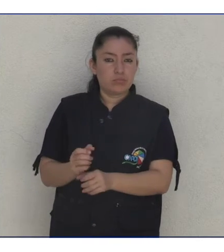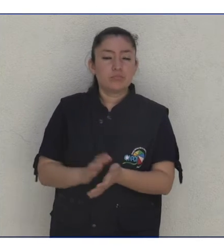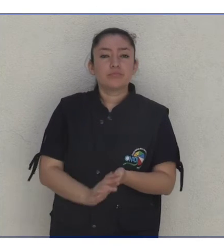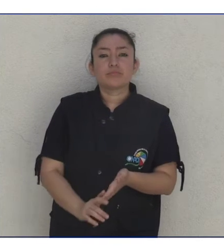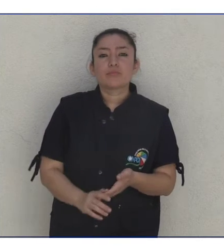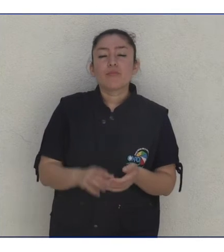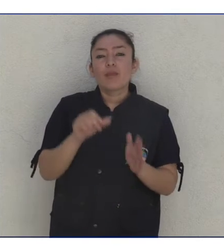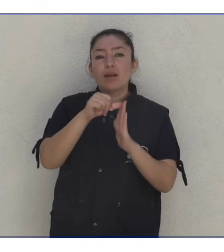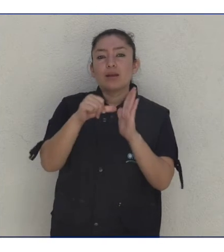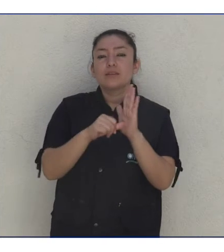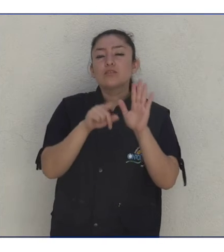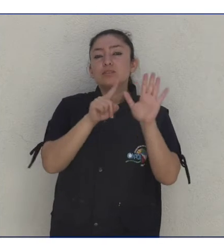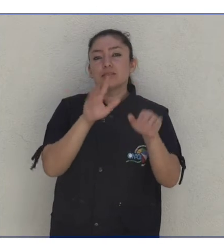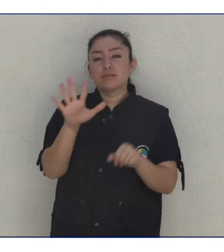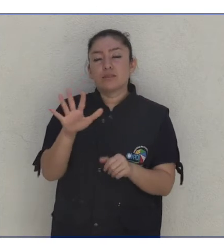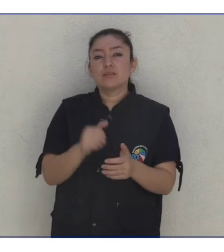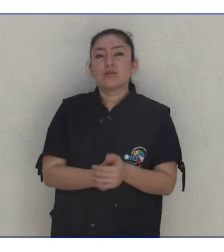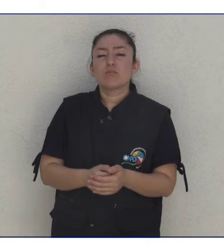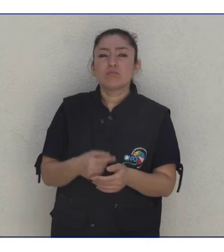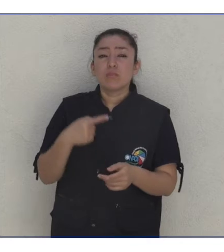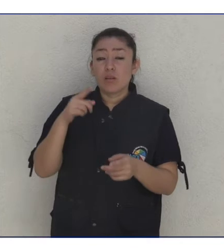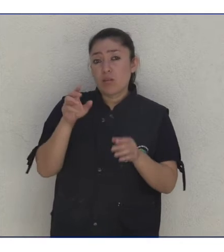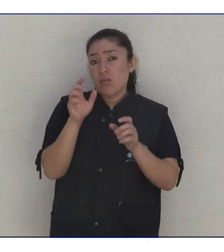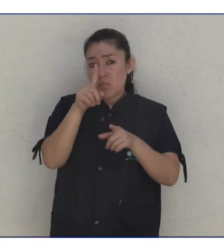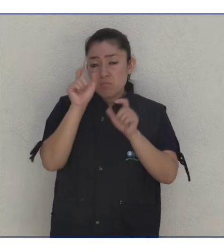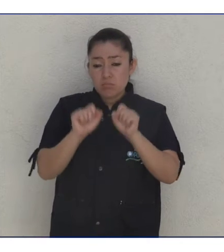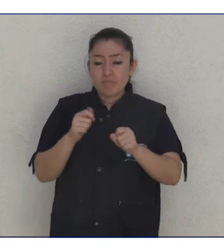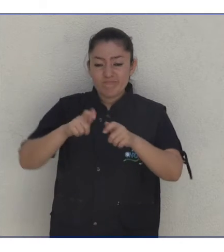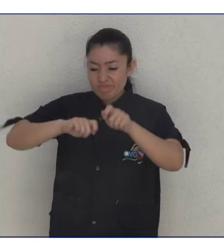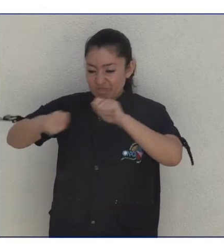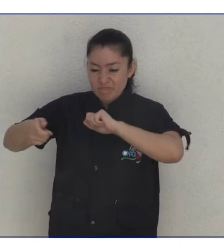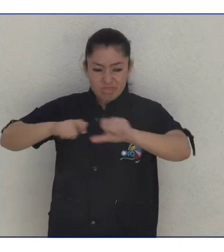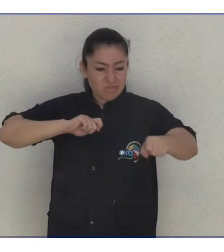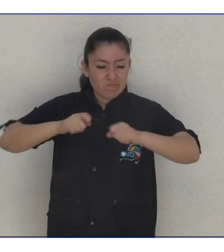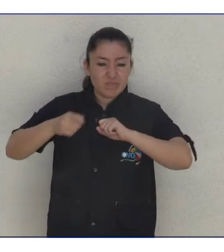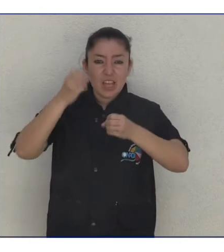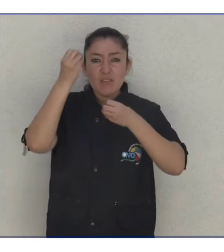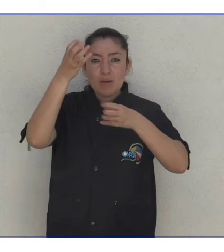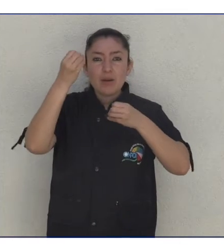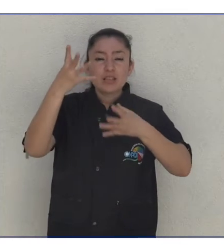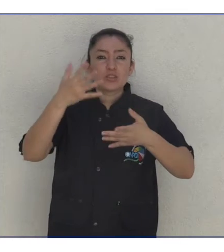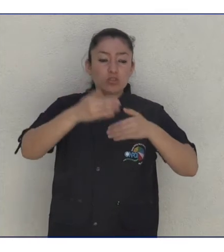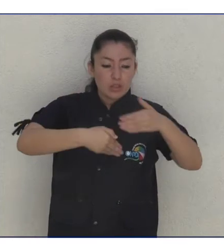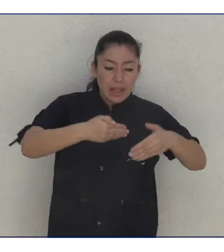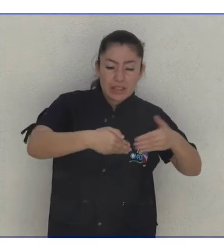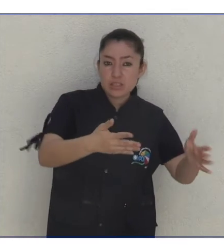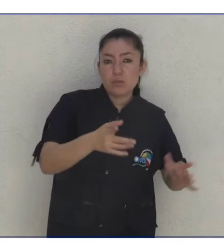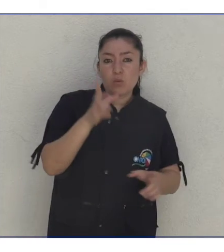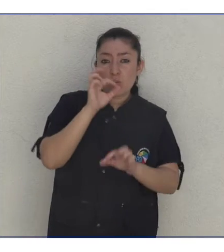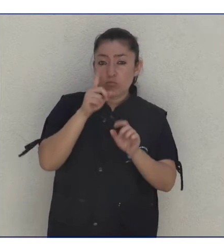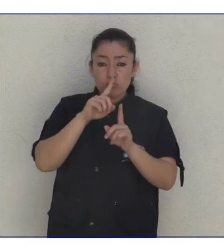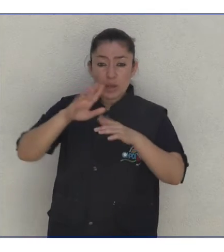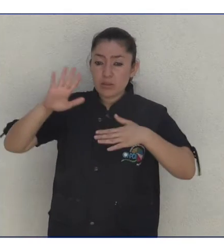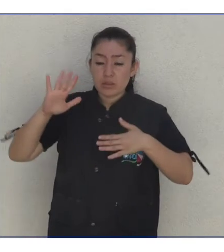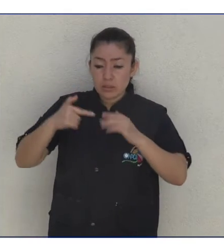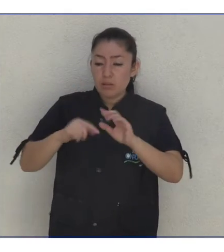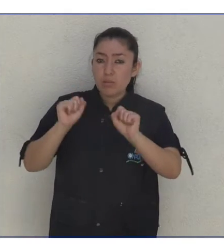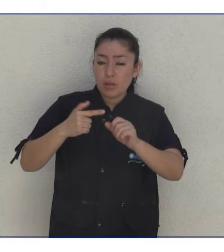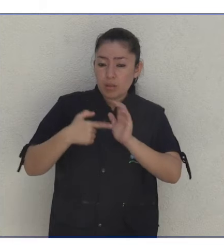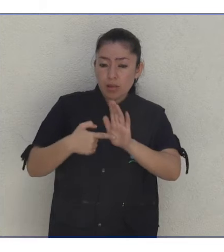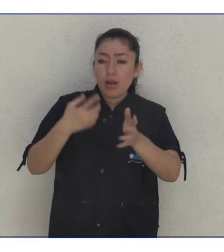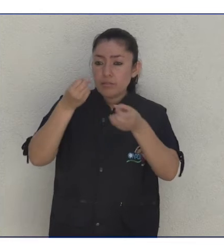Artículo 65. Alteración o destrucción de información en archivos. Quien sin autorización altere o destruya información de